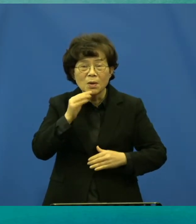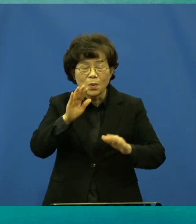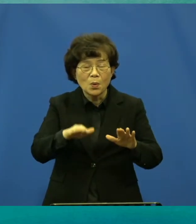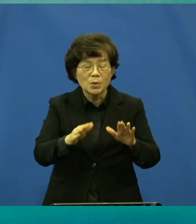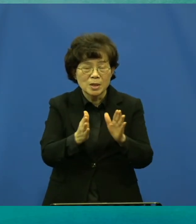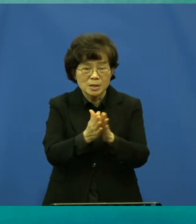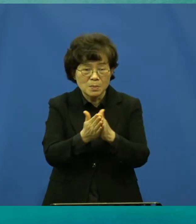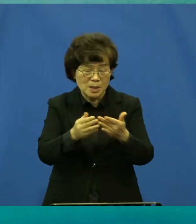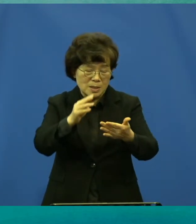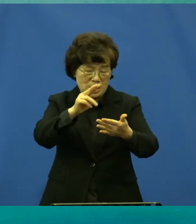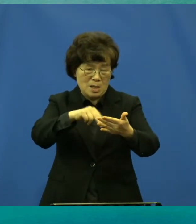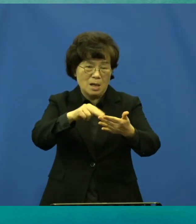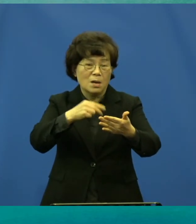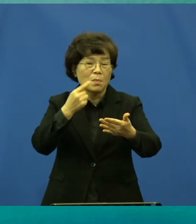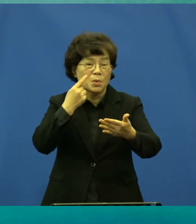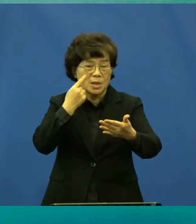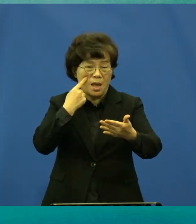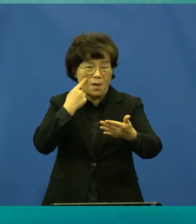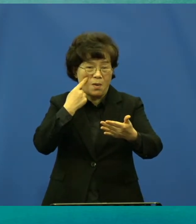보세요. 답이 없습니다.